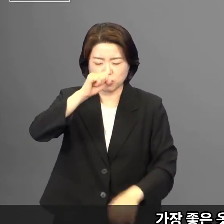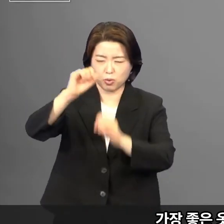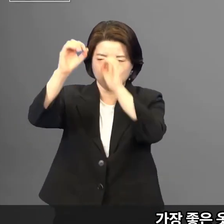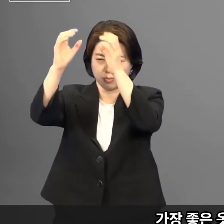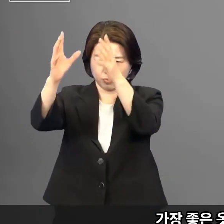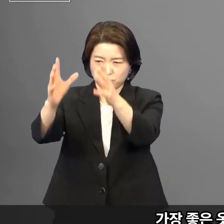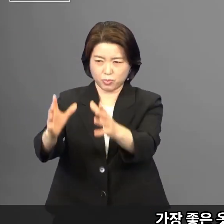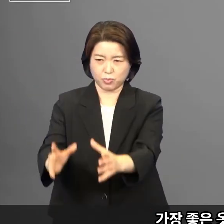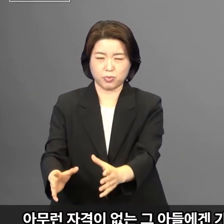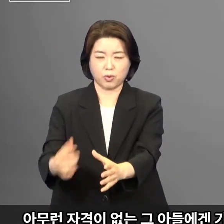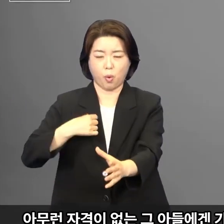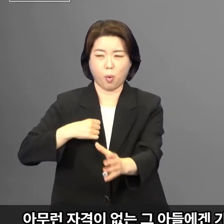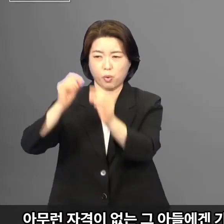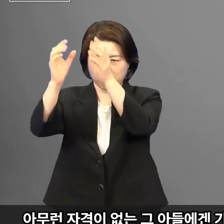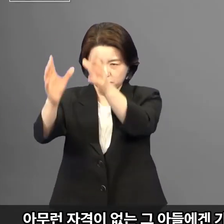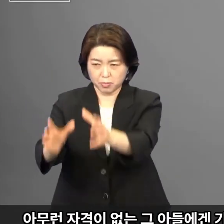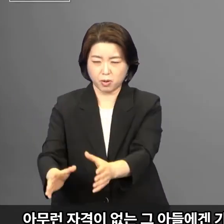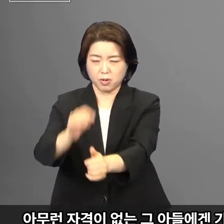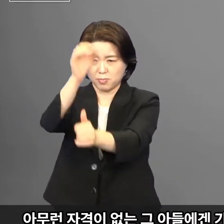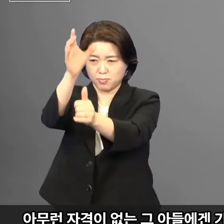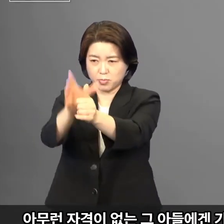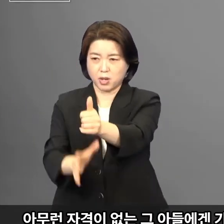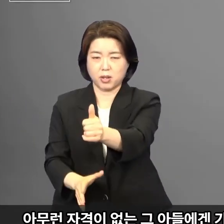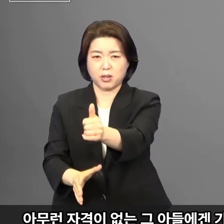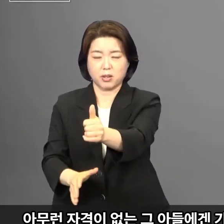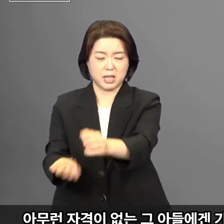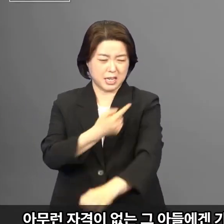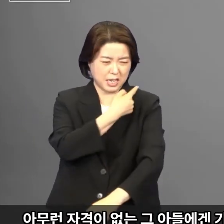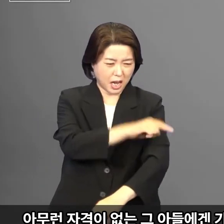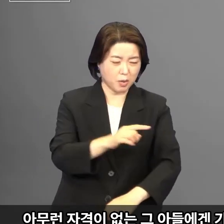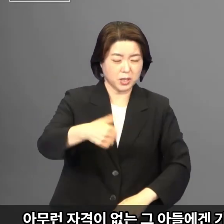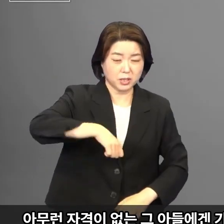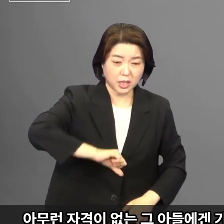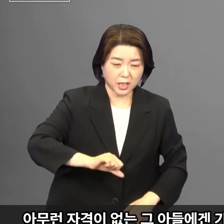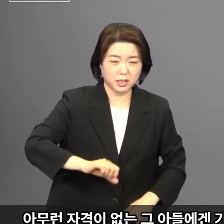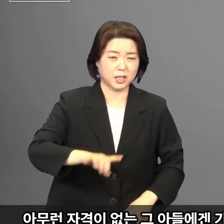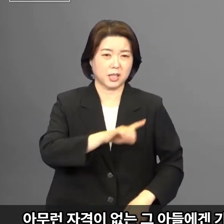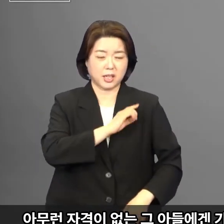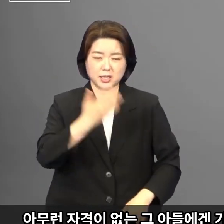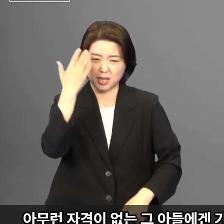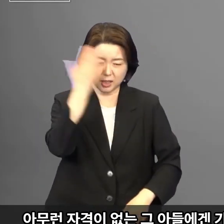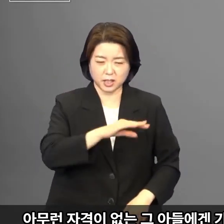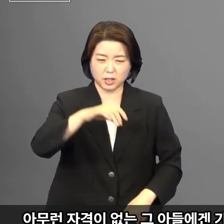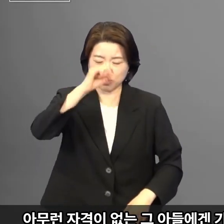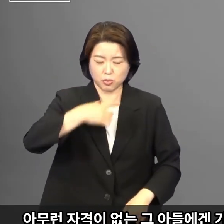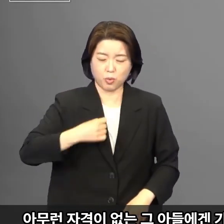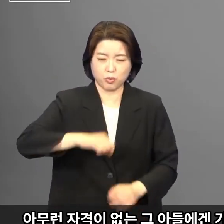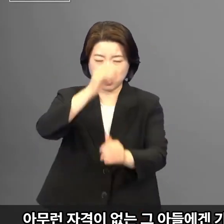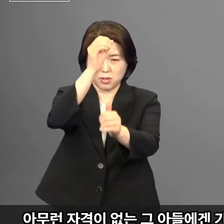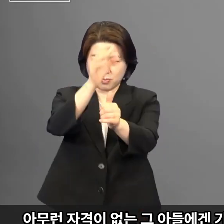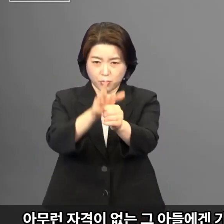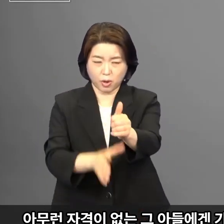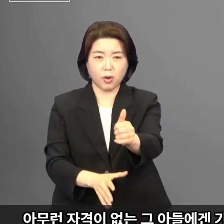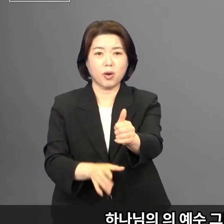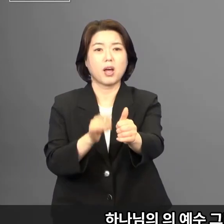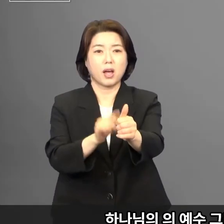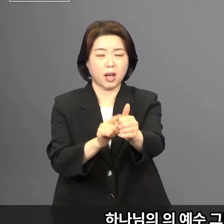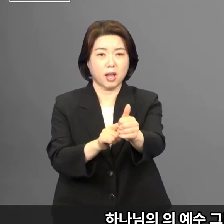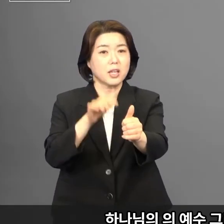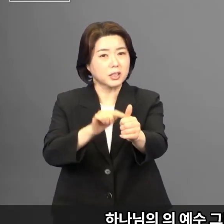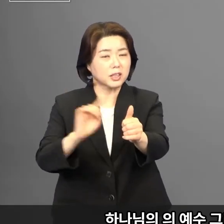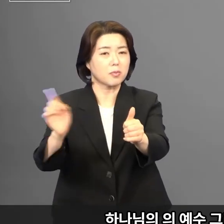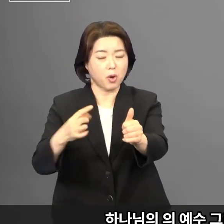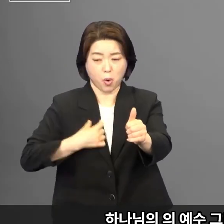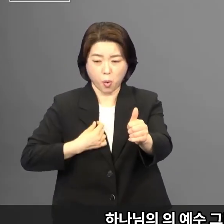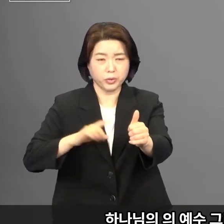옷을 입혀주셨어요. 아무런 자격이 없는 그 아들에게 가장 깨끗하고 가장 멋진 옷을 입혀주시는